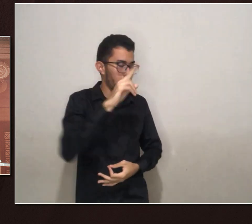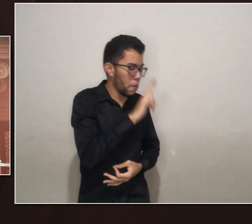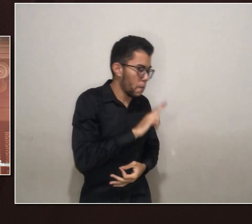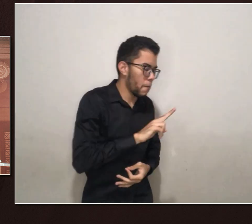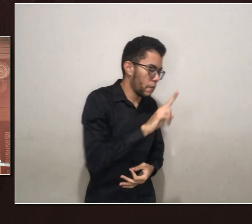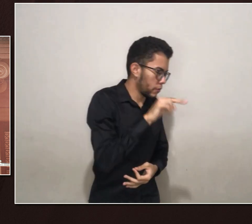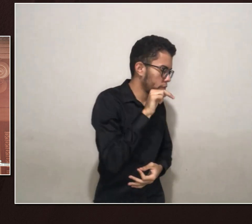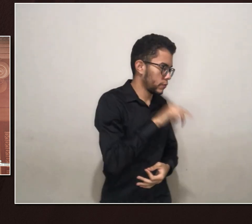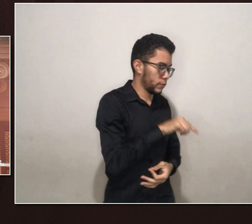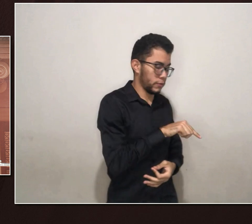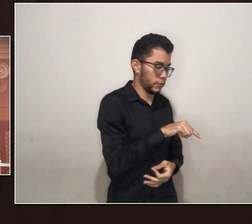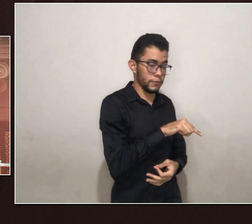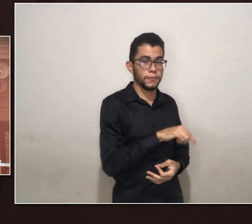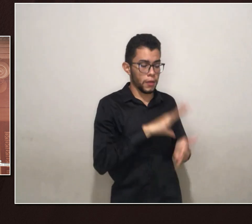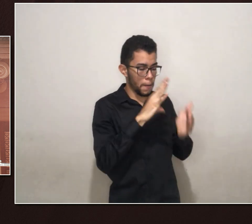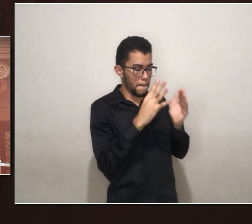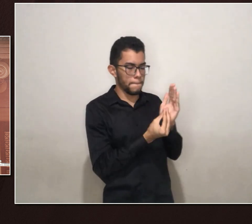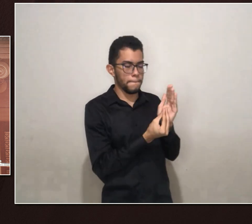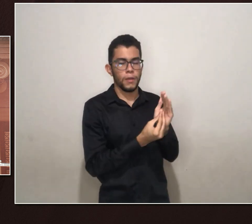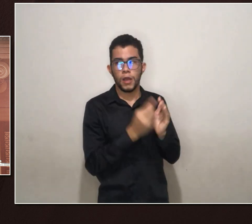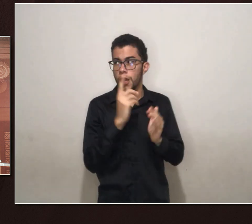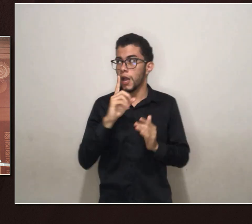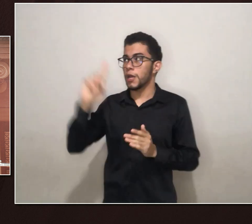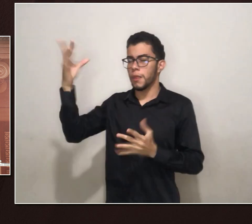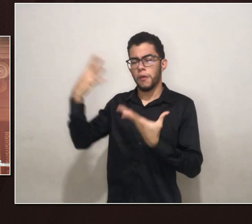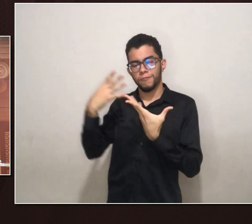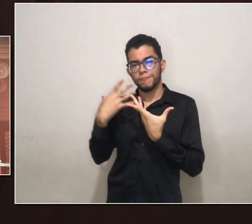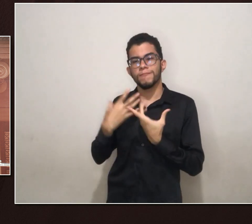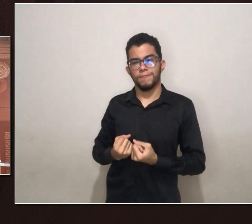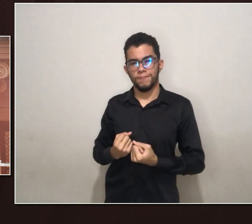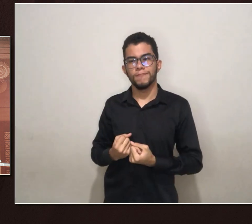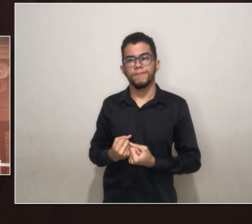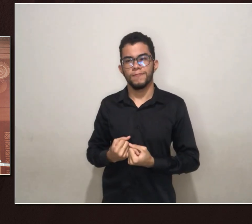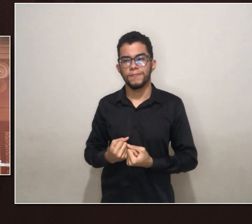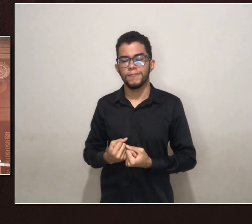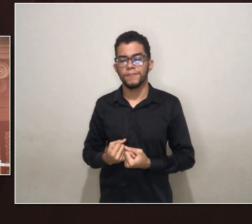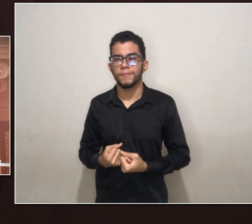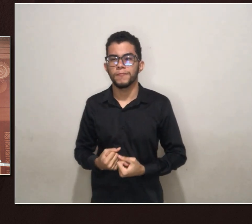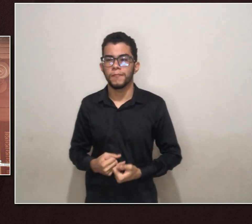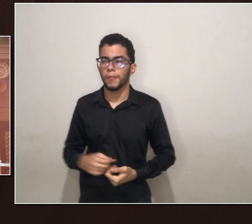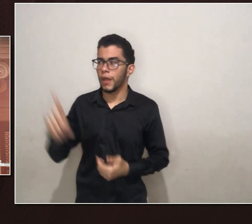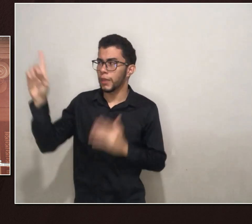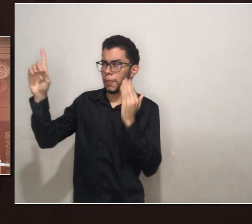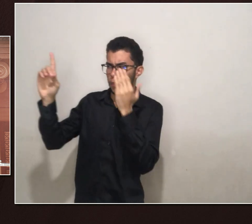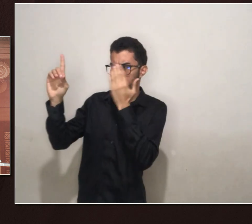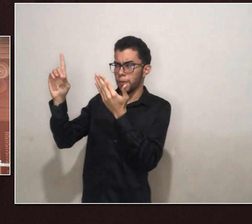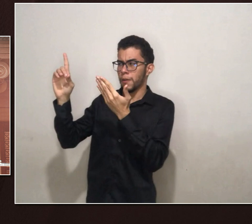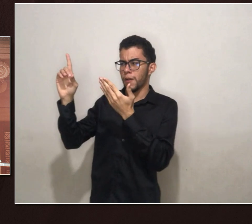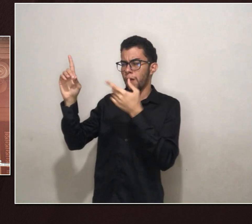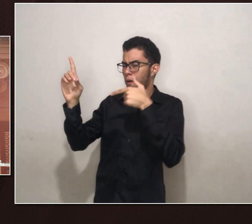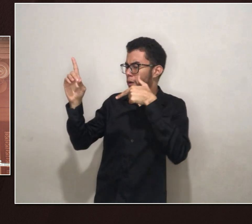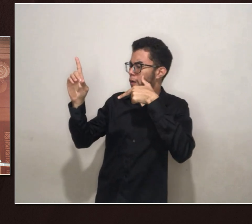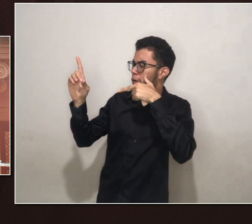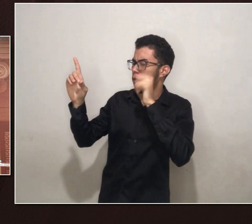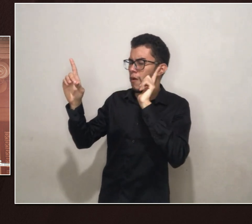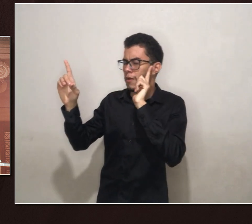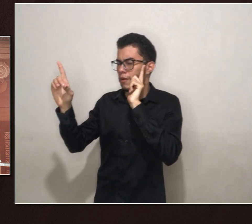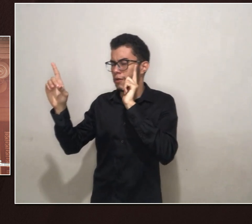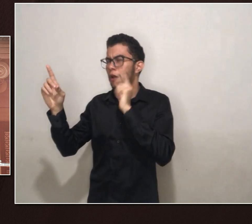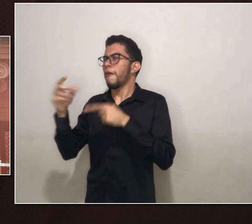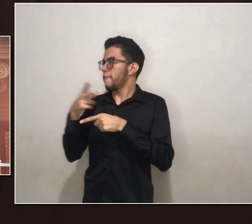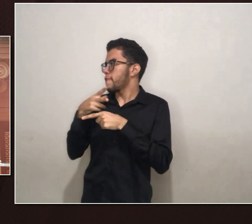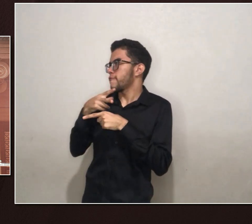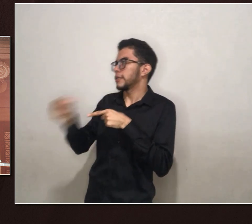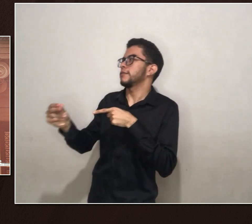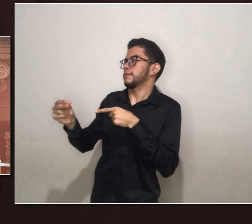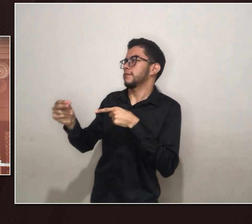muitos sinais, milagres. Graças a Deus pelo dia de ontem, foi um dia vitorioso. Nós vemos que realmente o